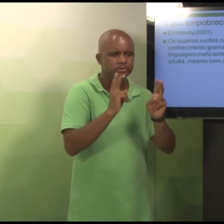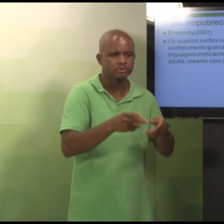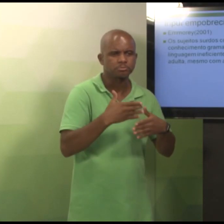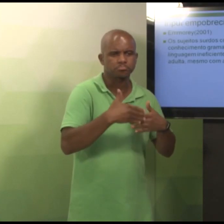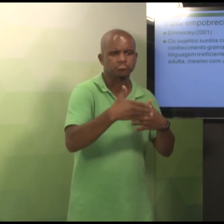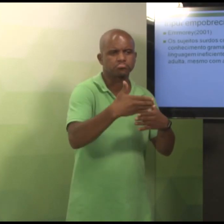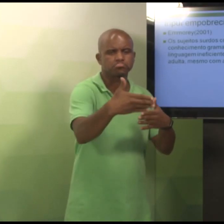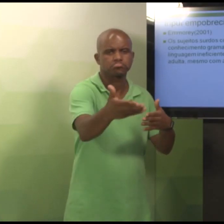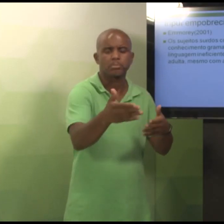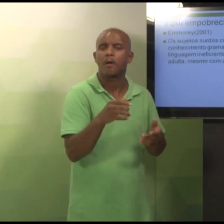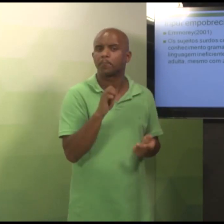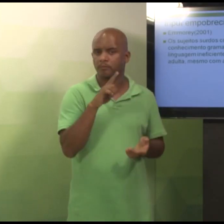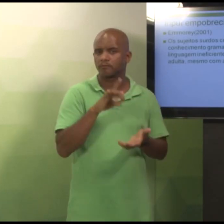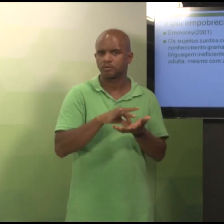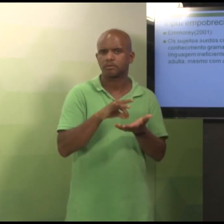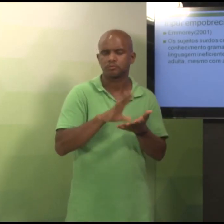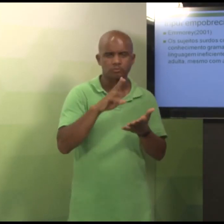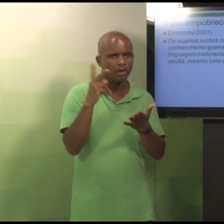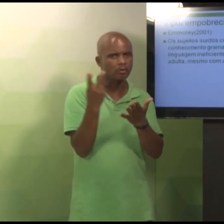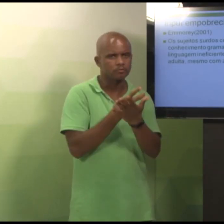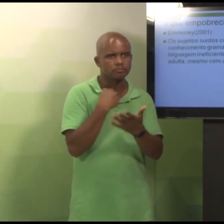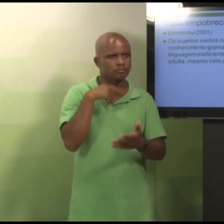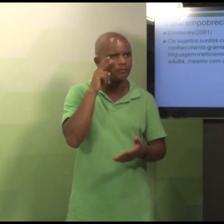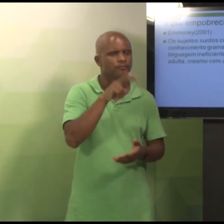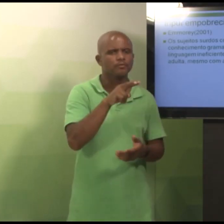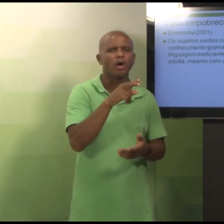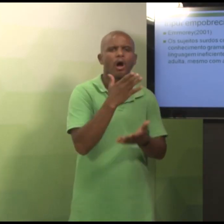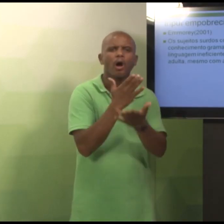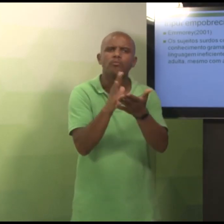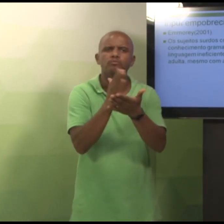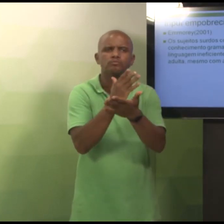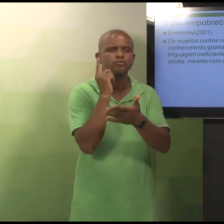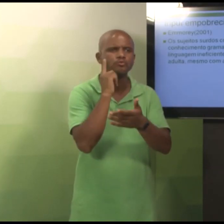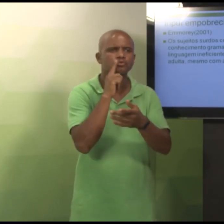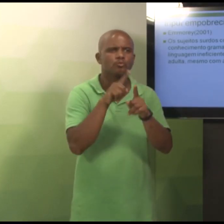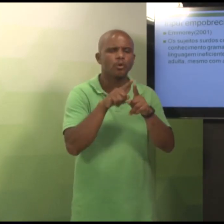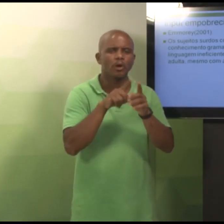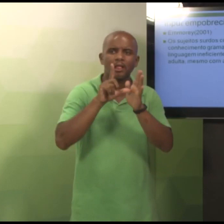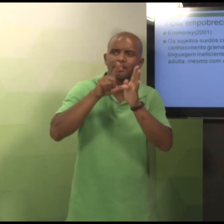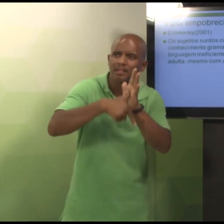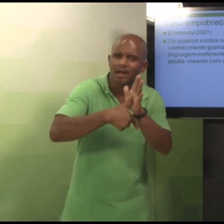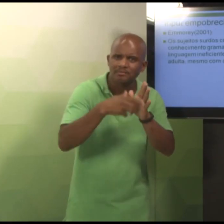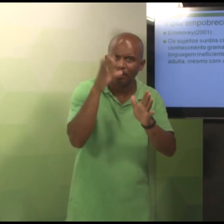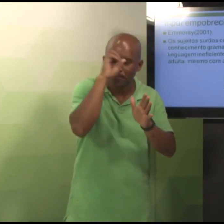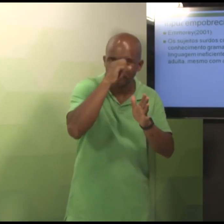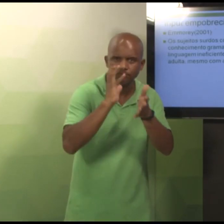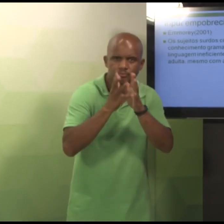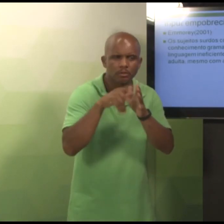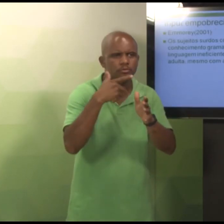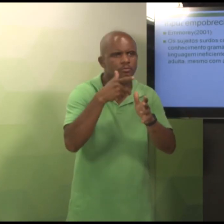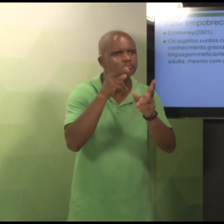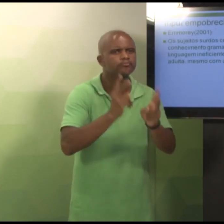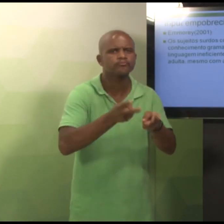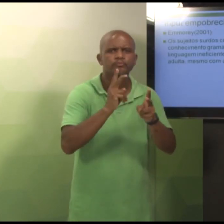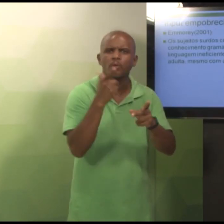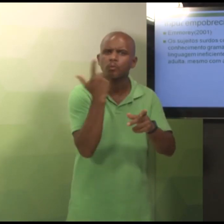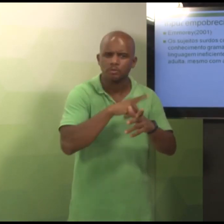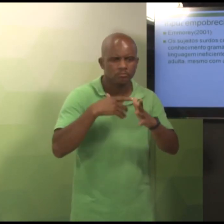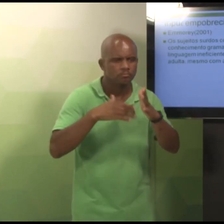que vai demandar mais tempo para o aprendizado. Então, às vezes, nós percebemos que há surdos que